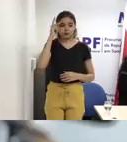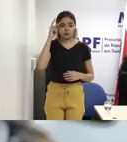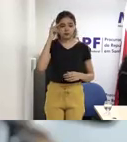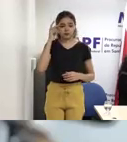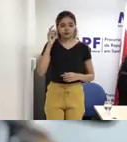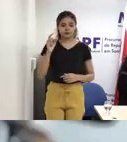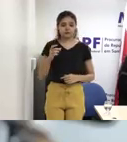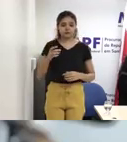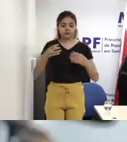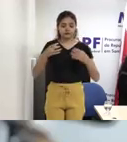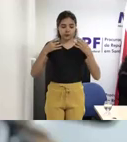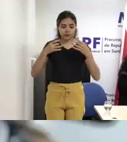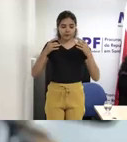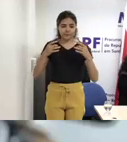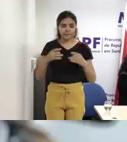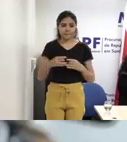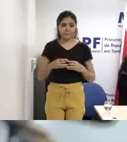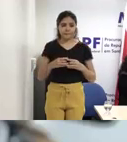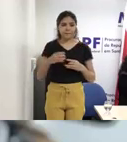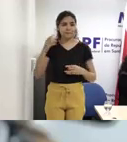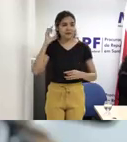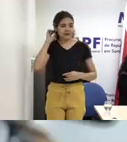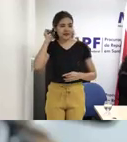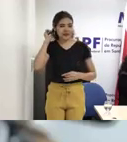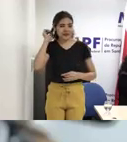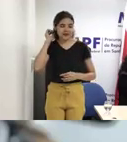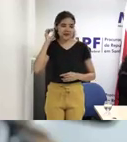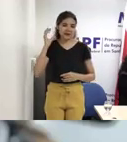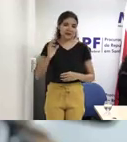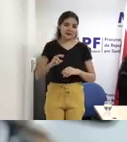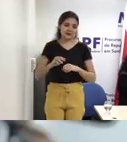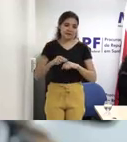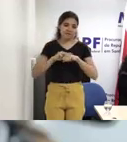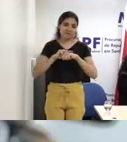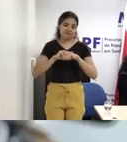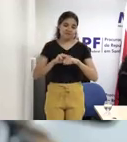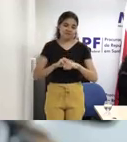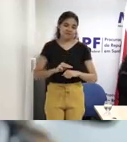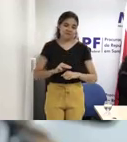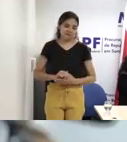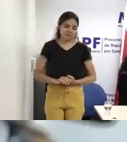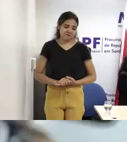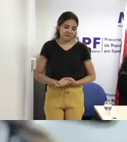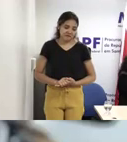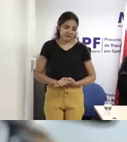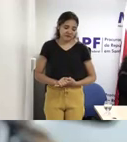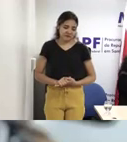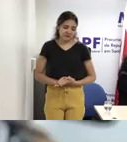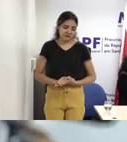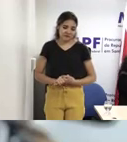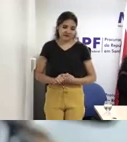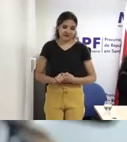castanho médio bom a gente vai falar sobre esse tema aqui